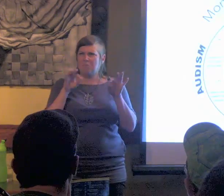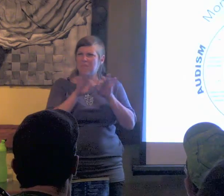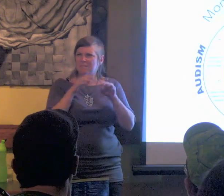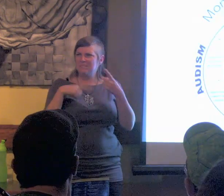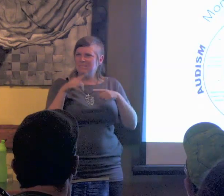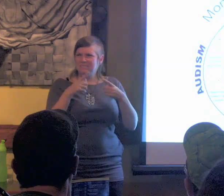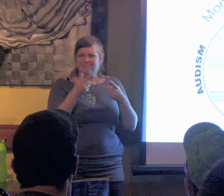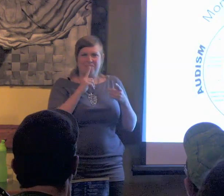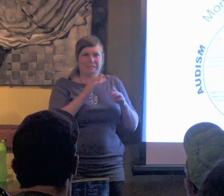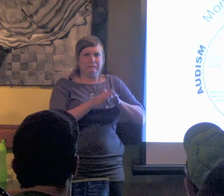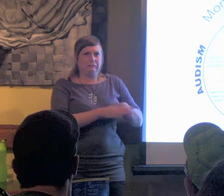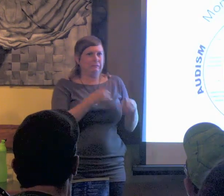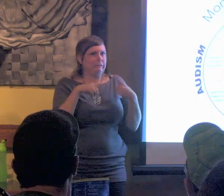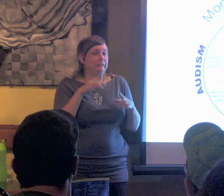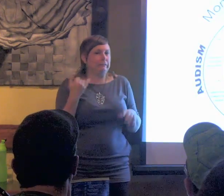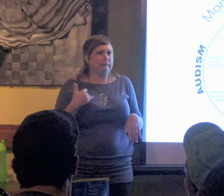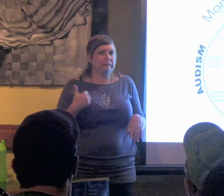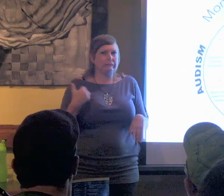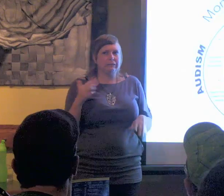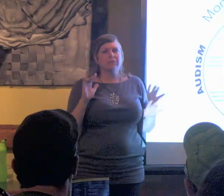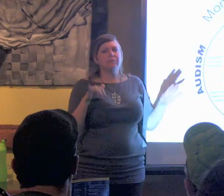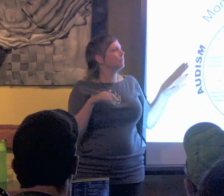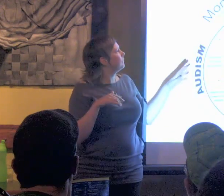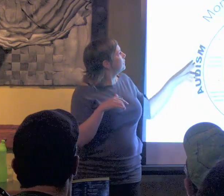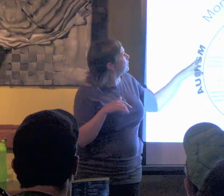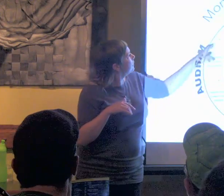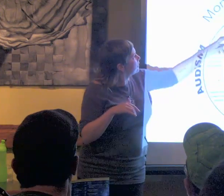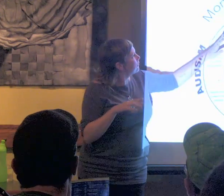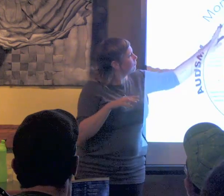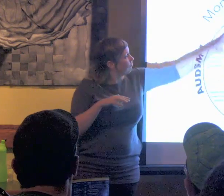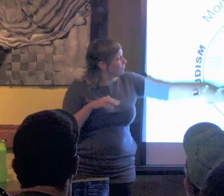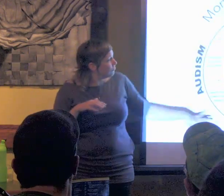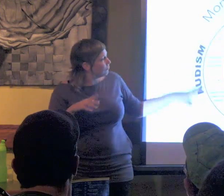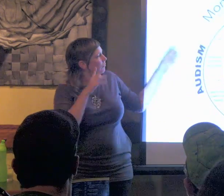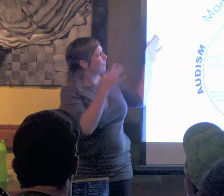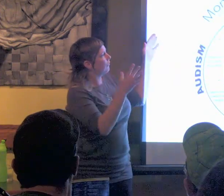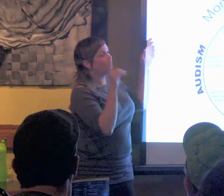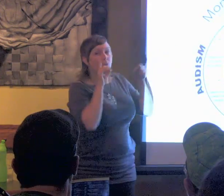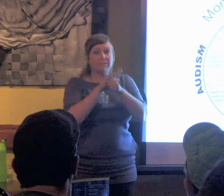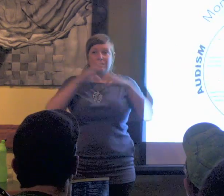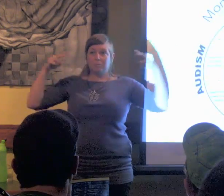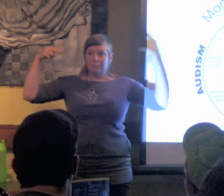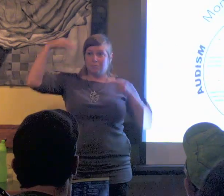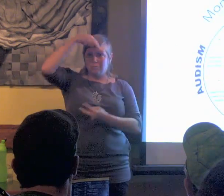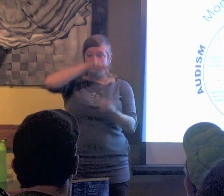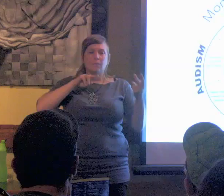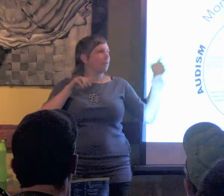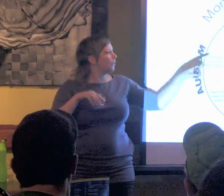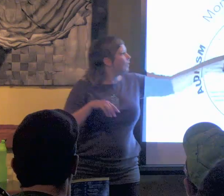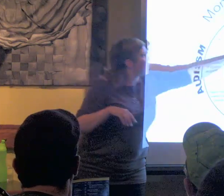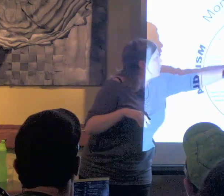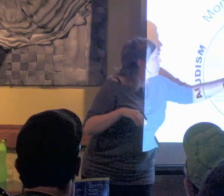réadaptation. Le fait que les signes ne sont pas valorisés, ne seraient pas importantes. Alors, tout